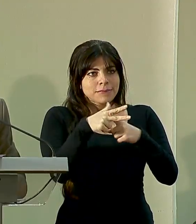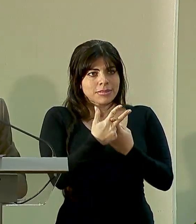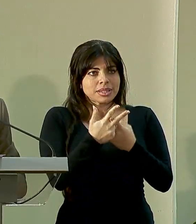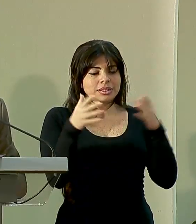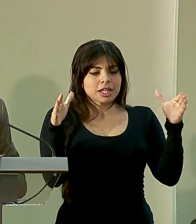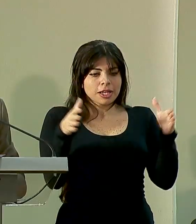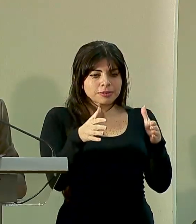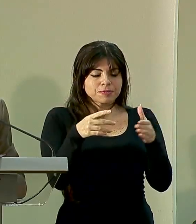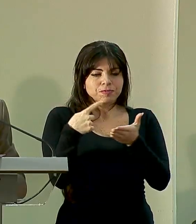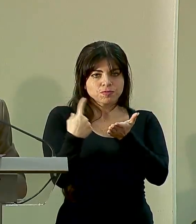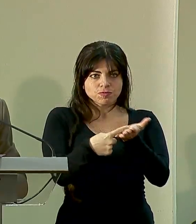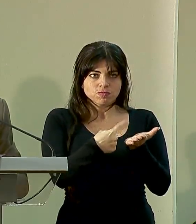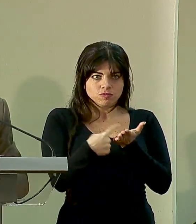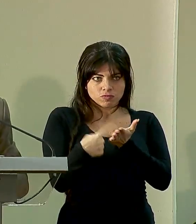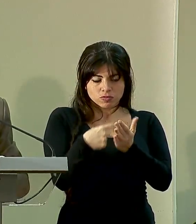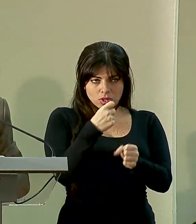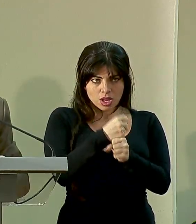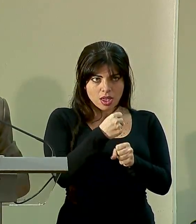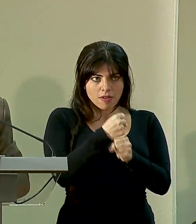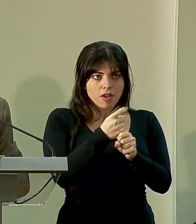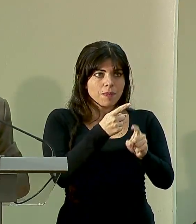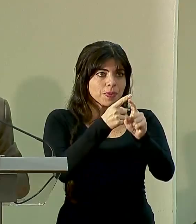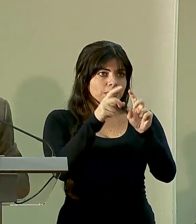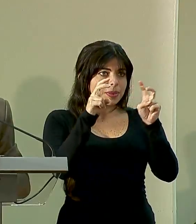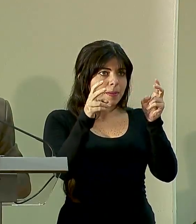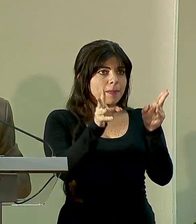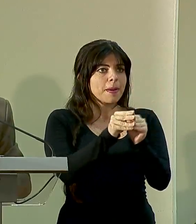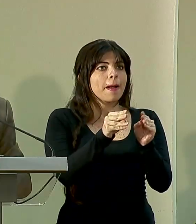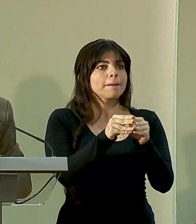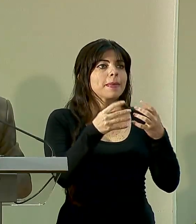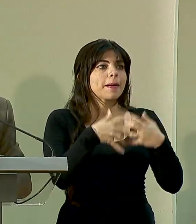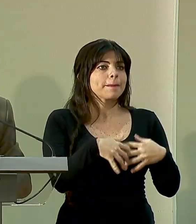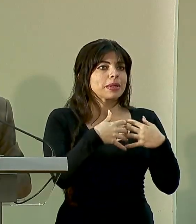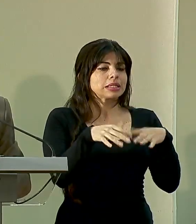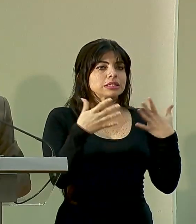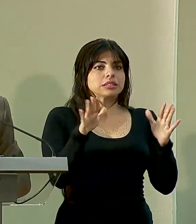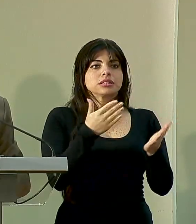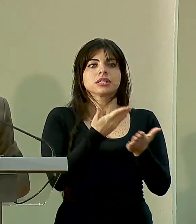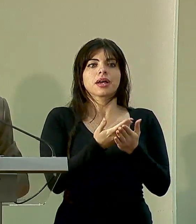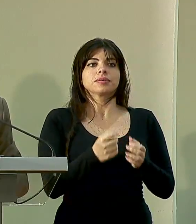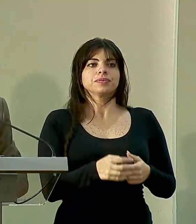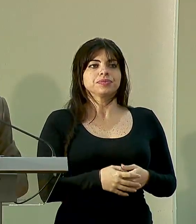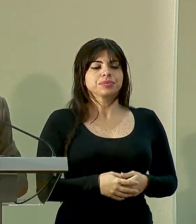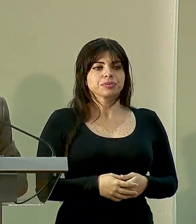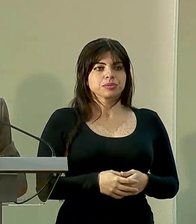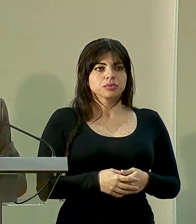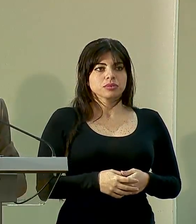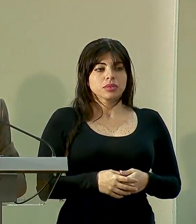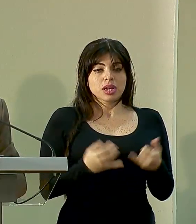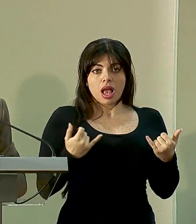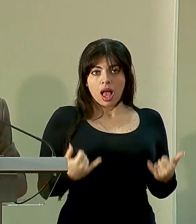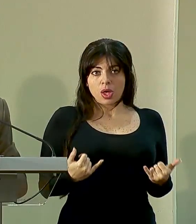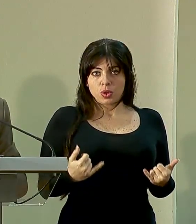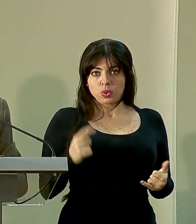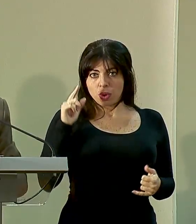de trabajo sobre los temas que las cámaras empresariales han planteado.